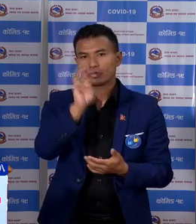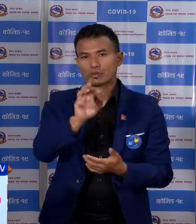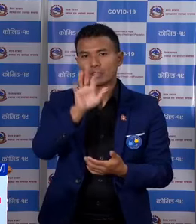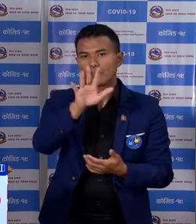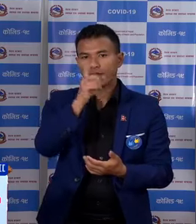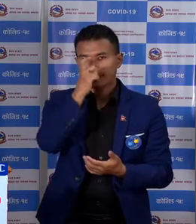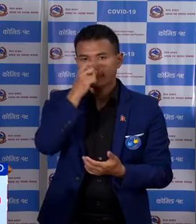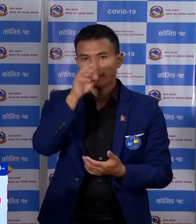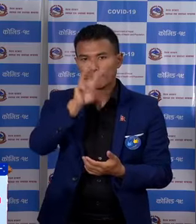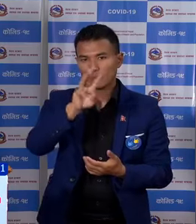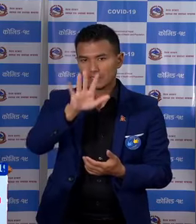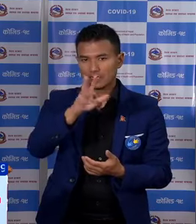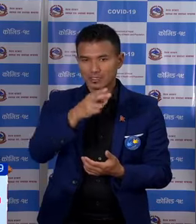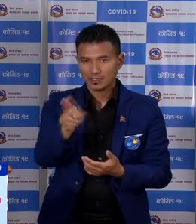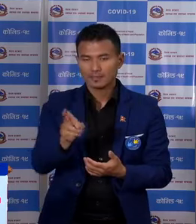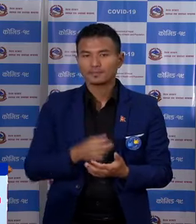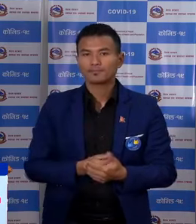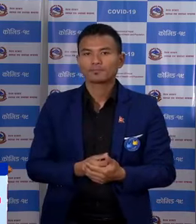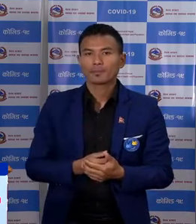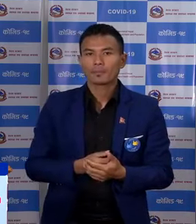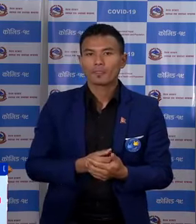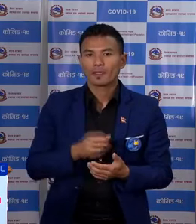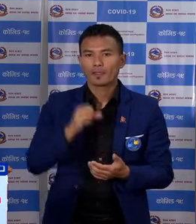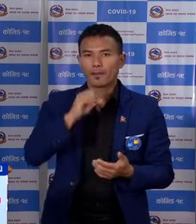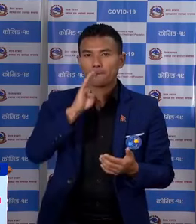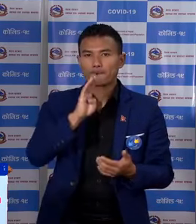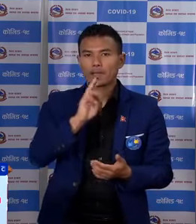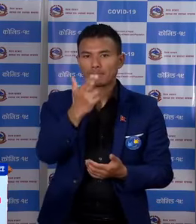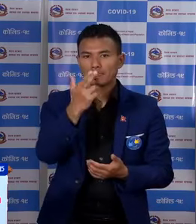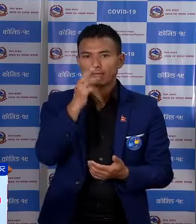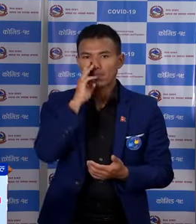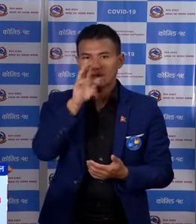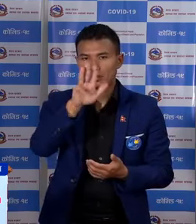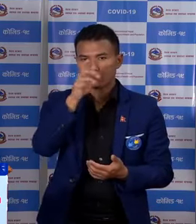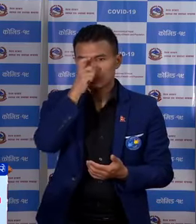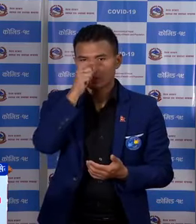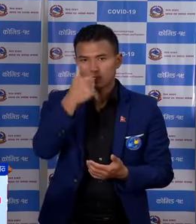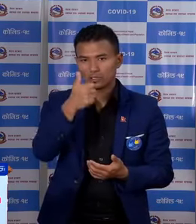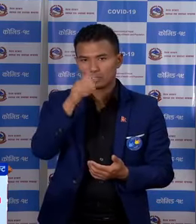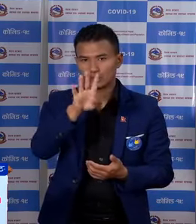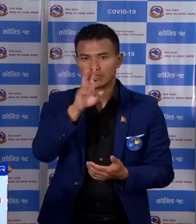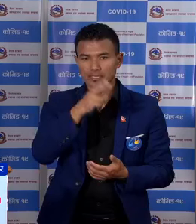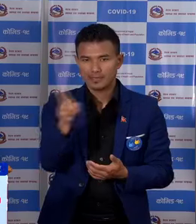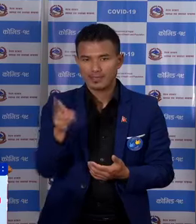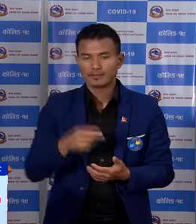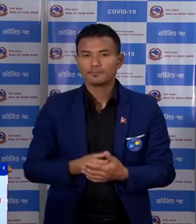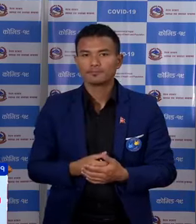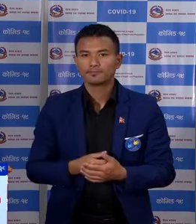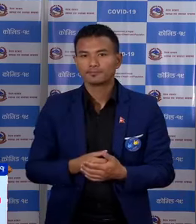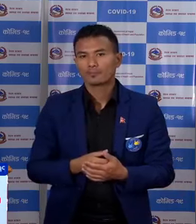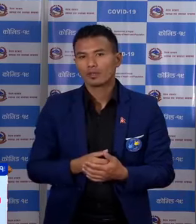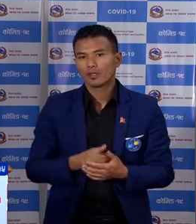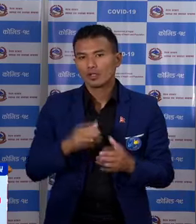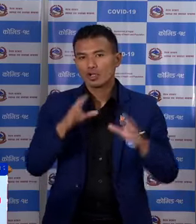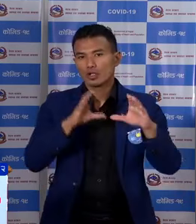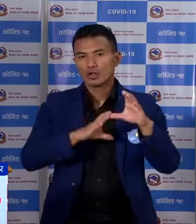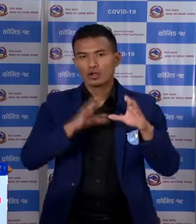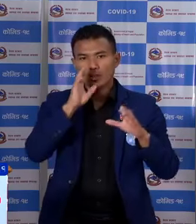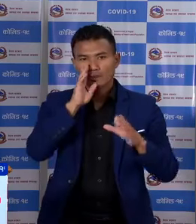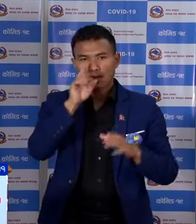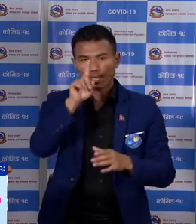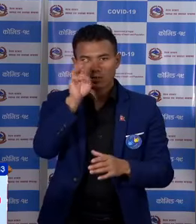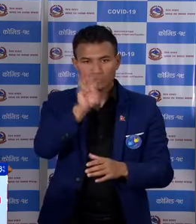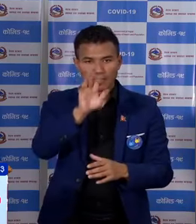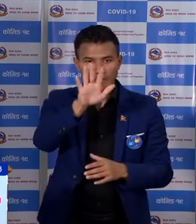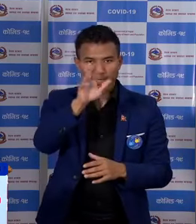,0535 जाना तेसे गरी बागमती प्रदेश मां 9,064 जाना गंड़की प्रदेश